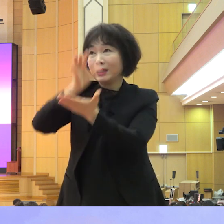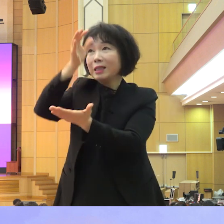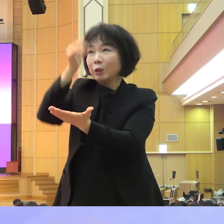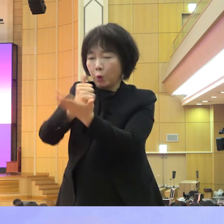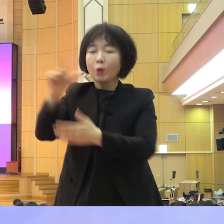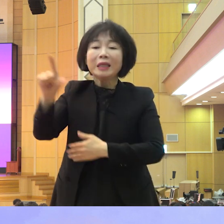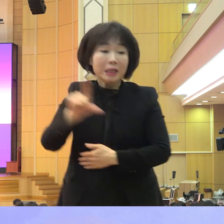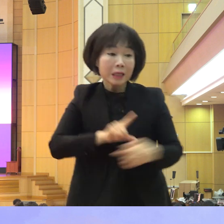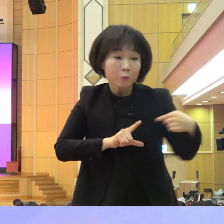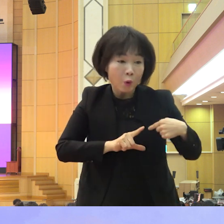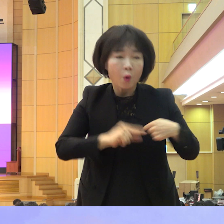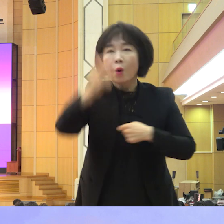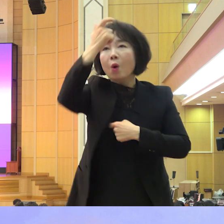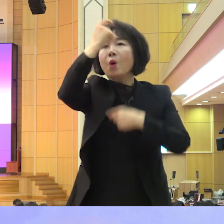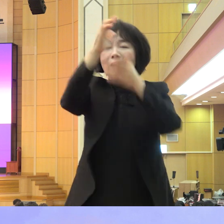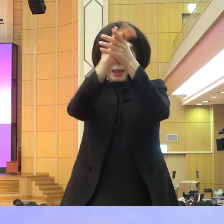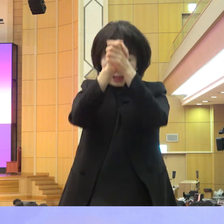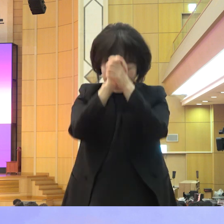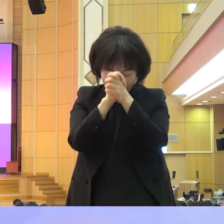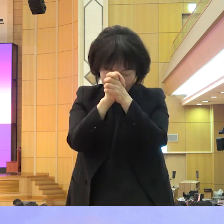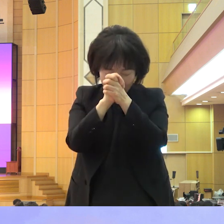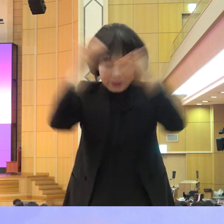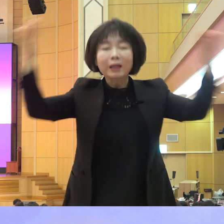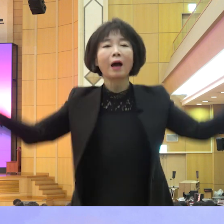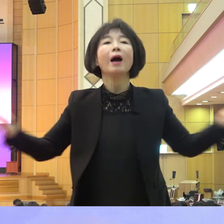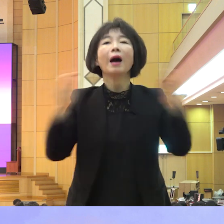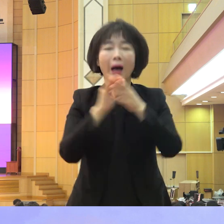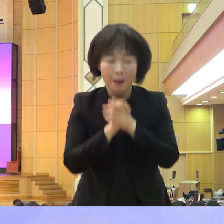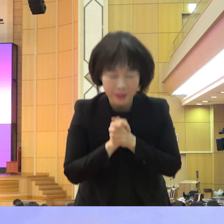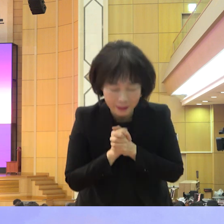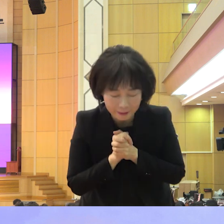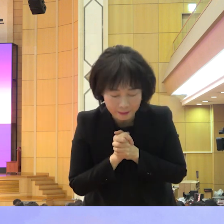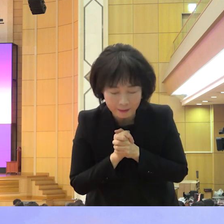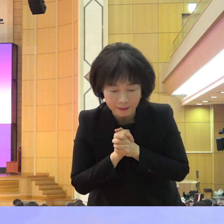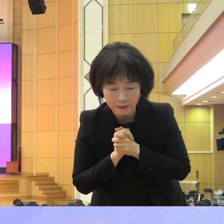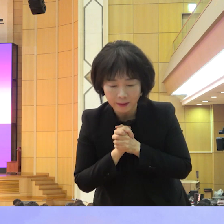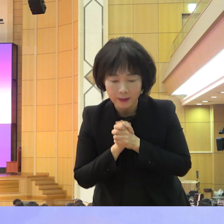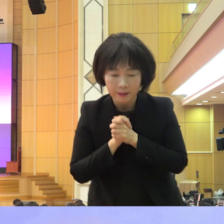함께 기도드렸사옵나이다. 아멘.